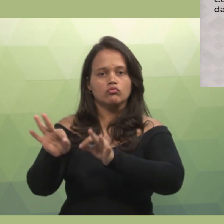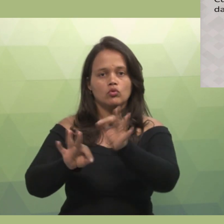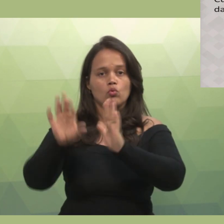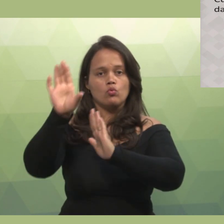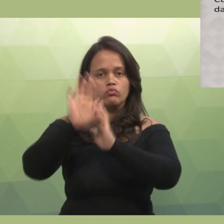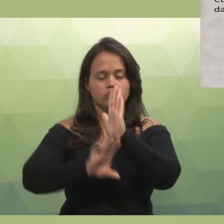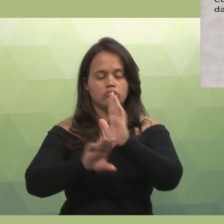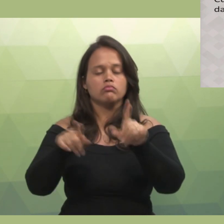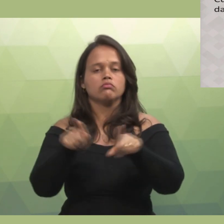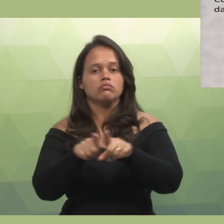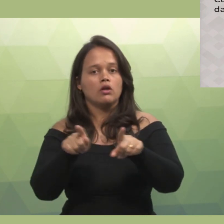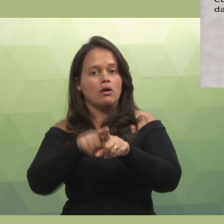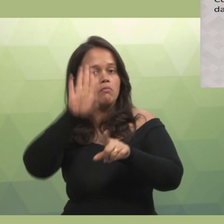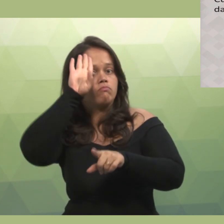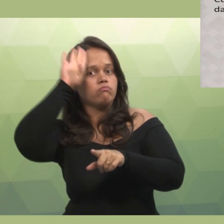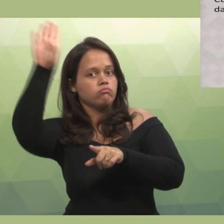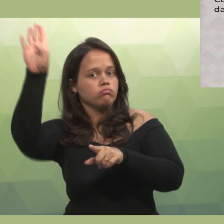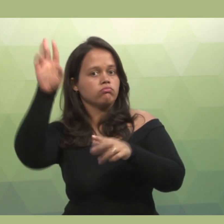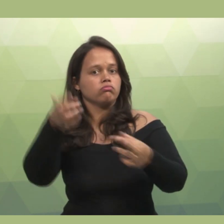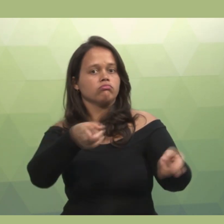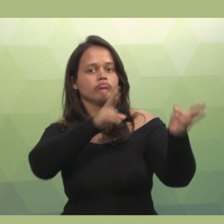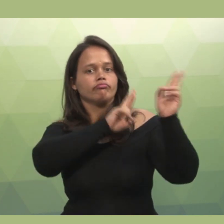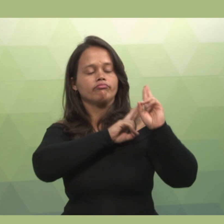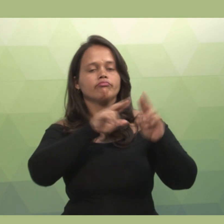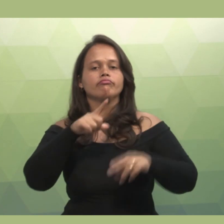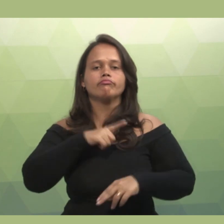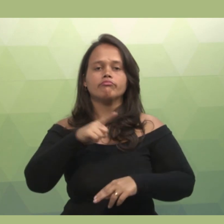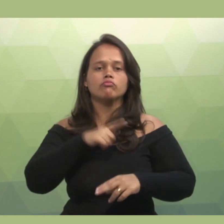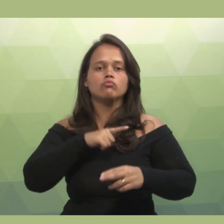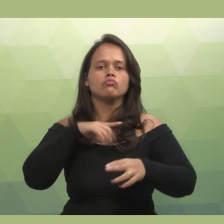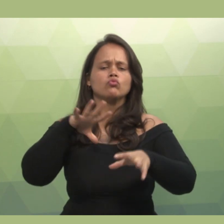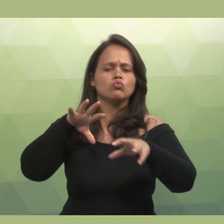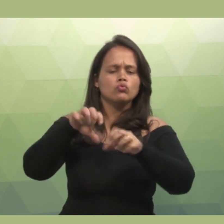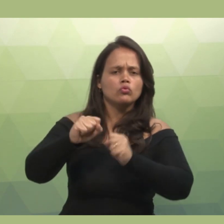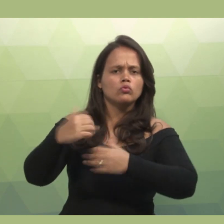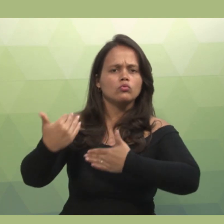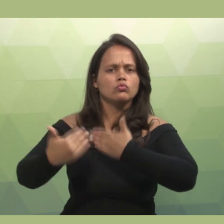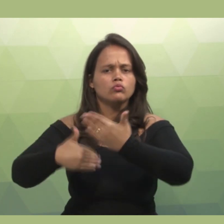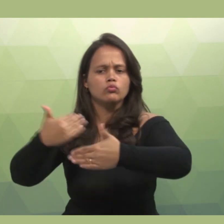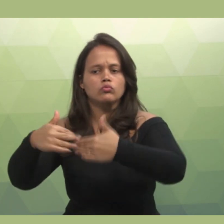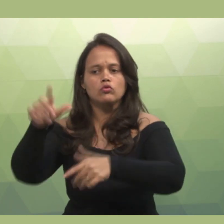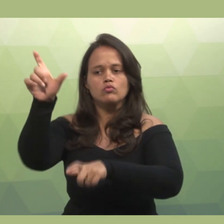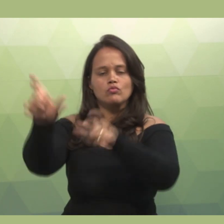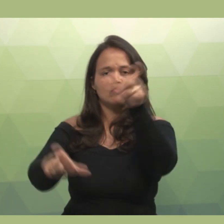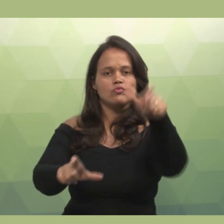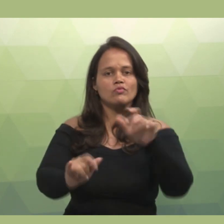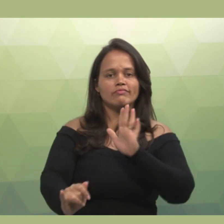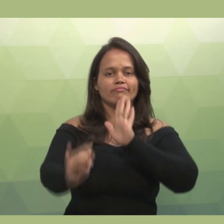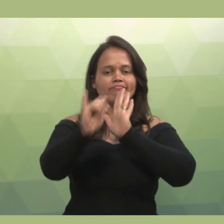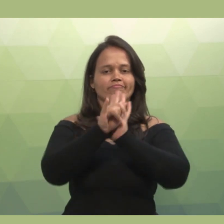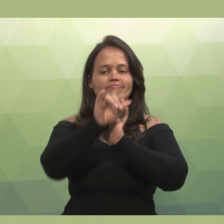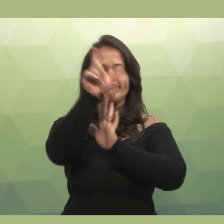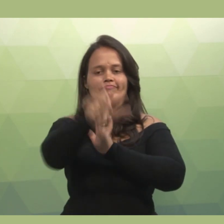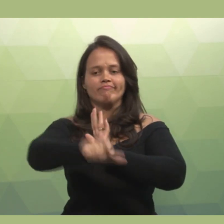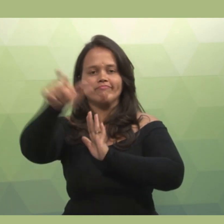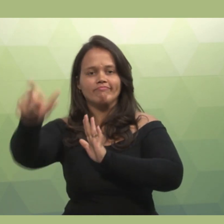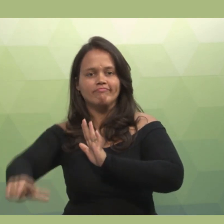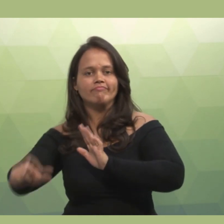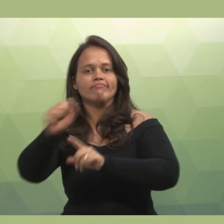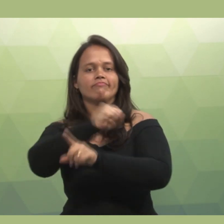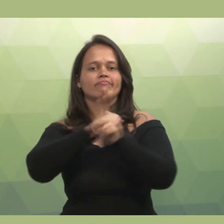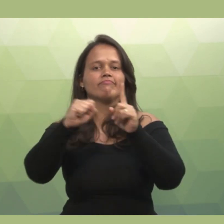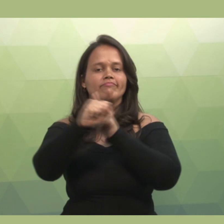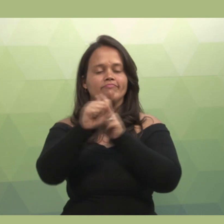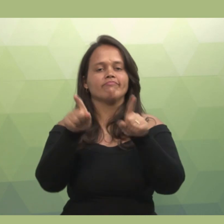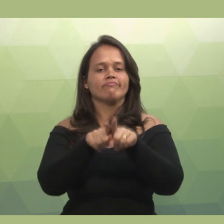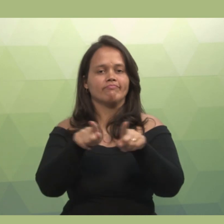identidades pessoais e sociais. Nosso estudo terá como base, principalmente, a Constituição